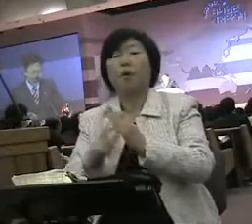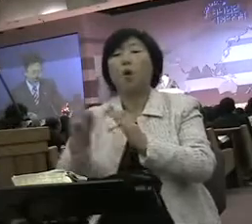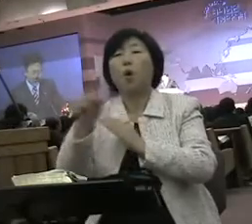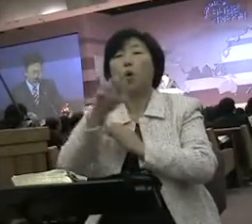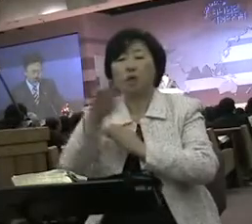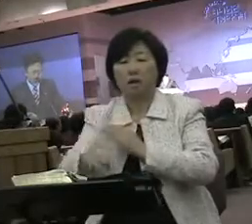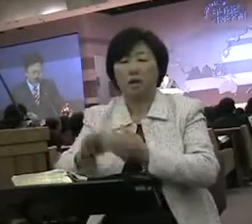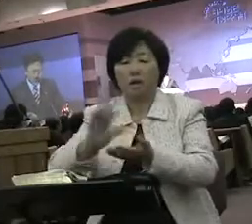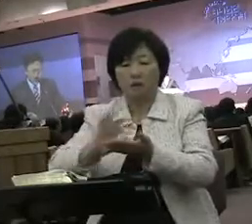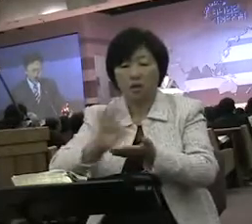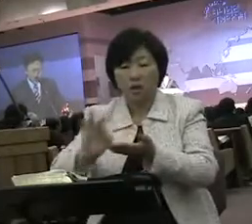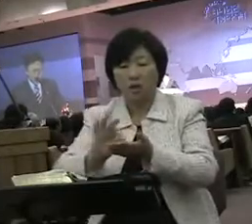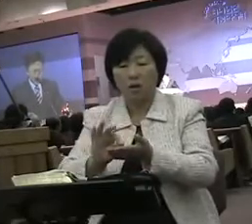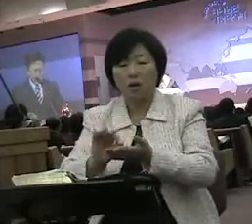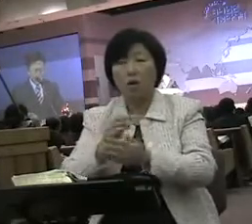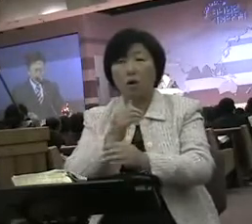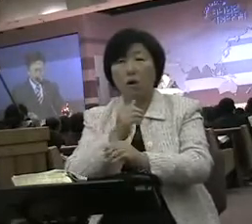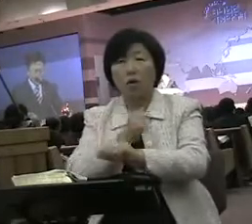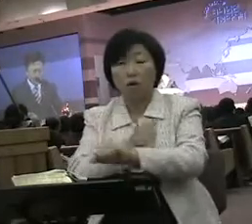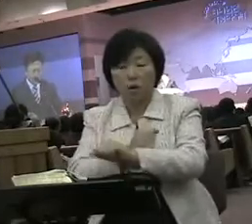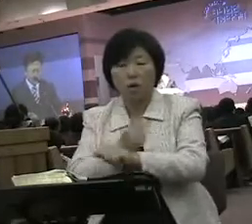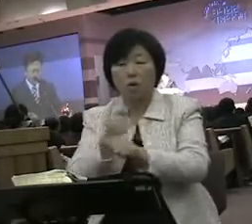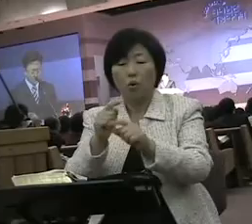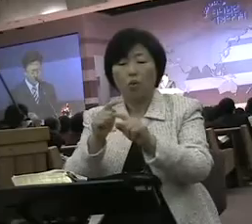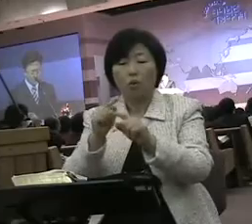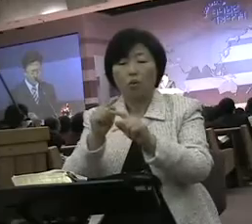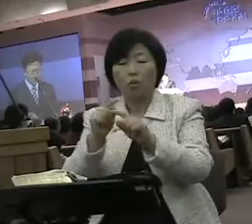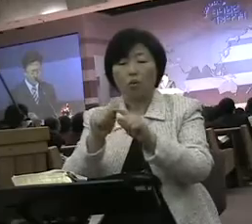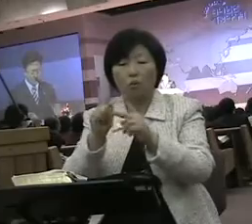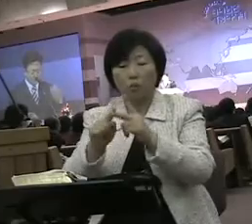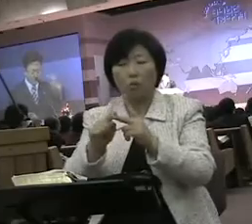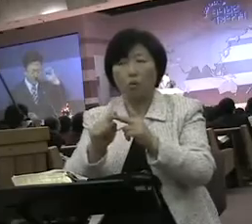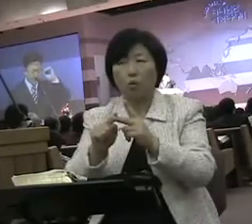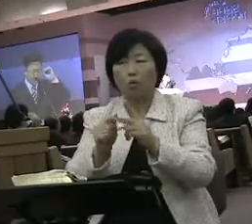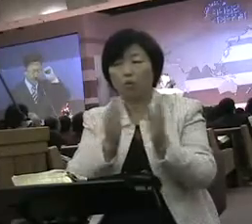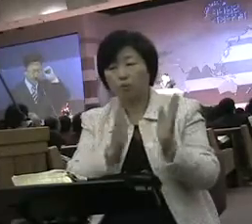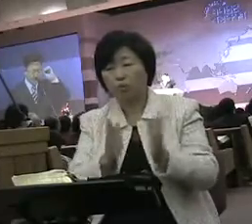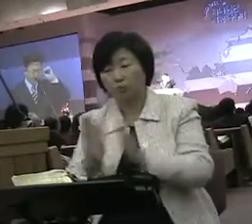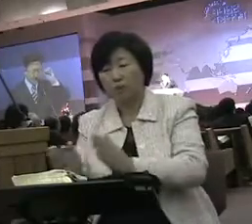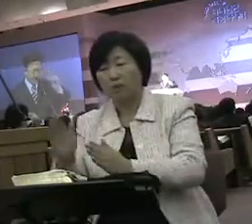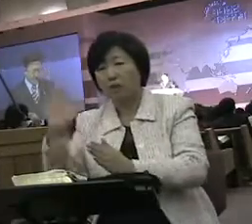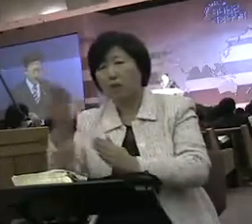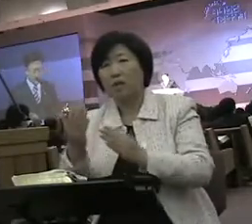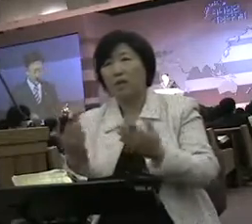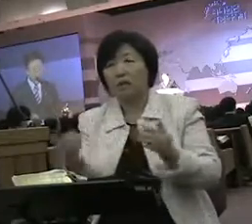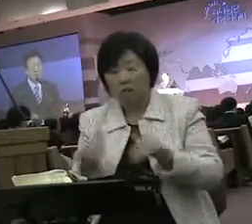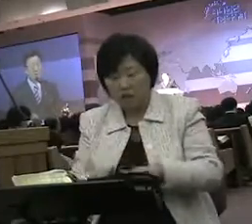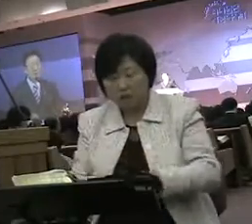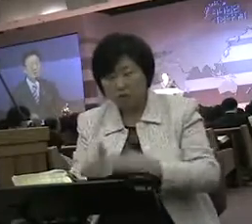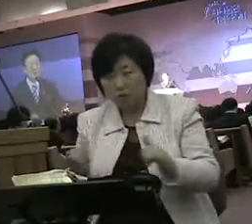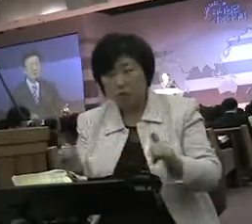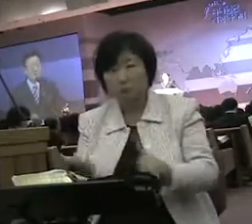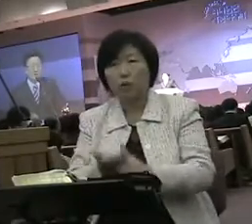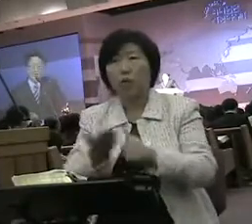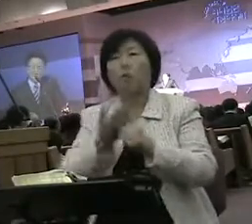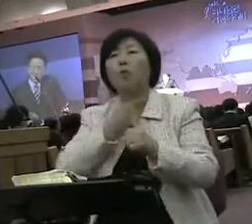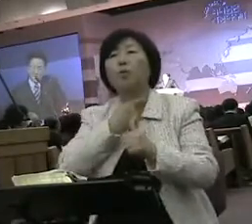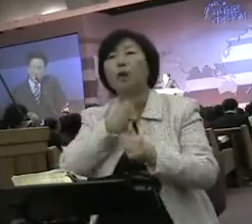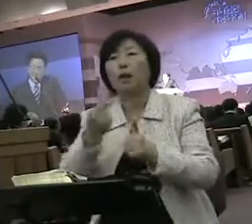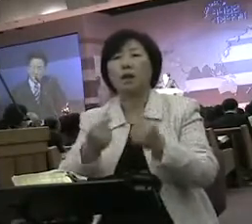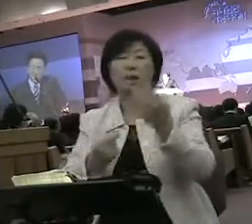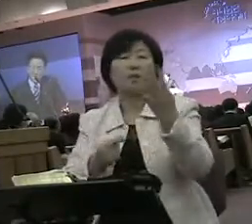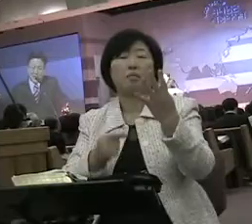어디에 사용하셔도 준비된 그러한 일꾼들을 키우고 싶습니다. 네 번째로, 사람이 지나가고 나면요,